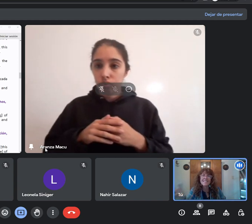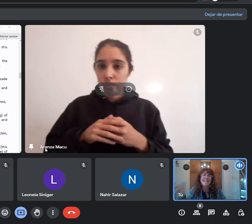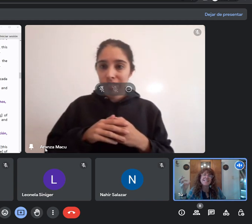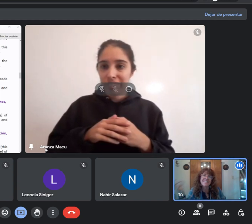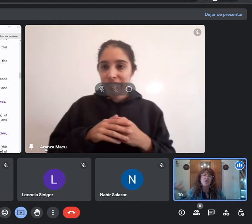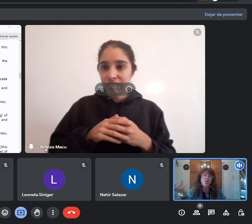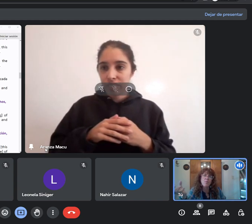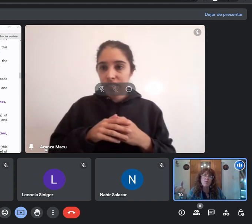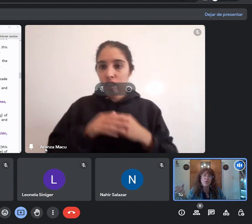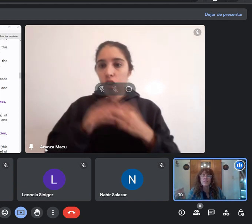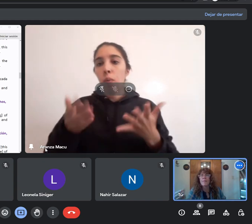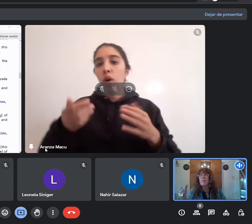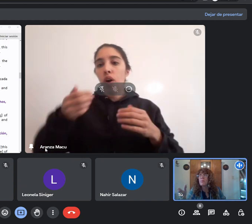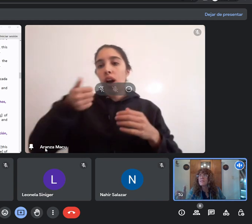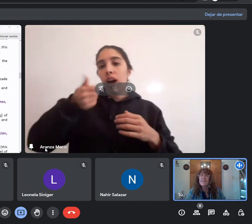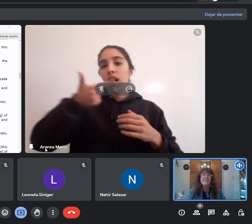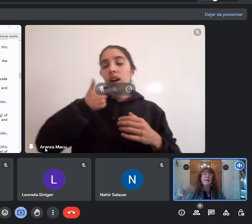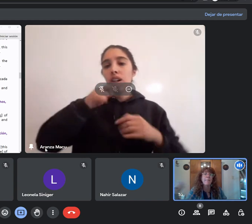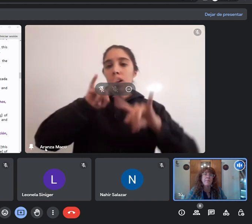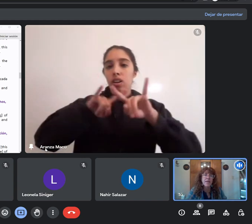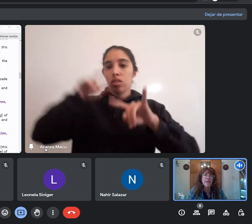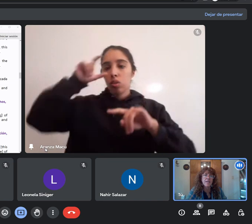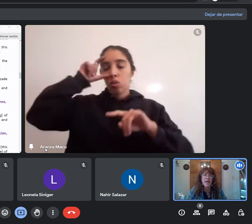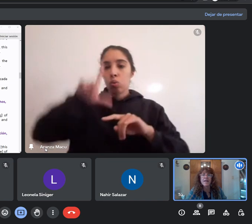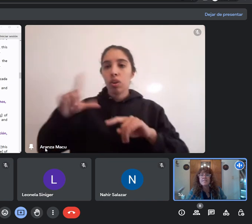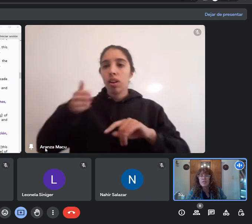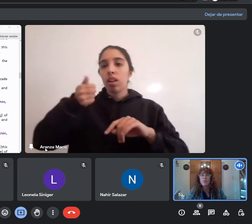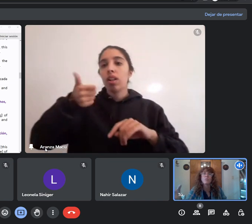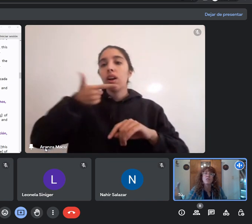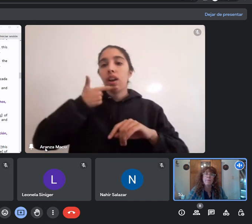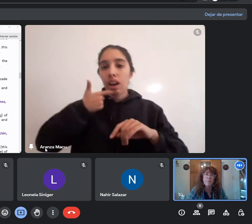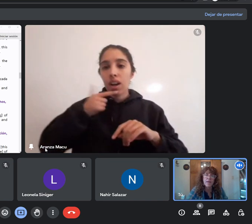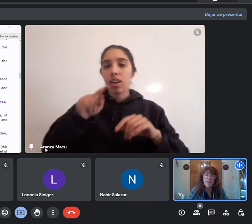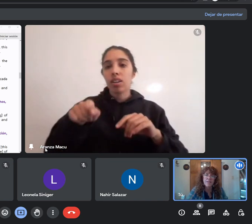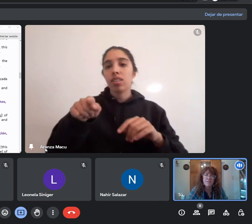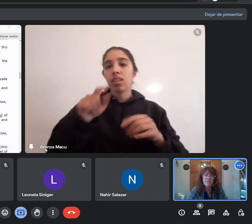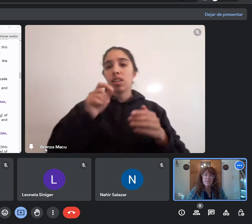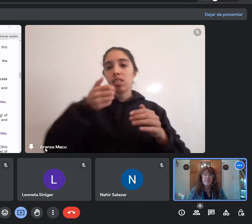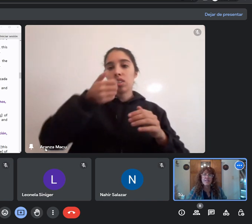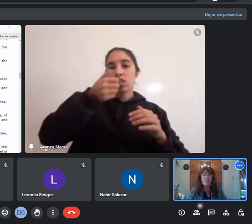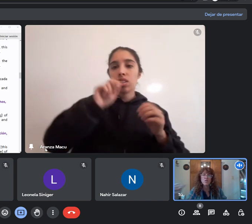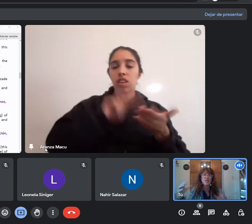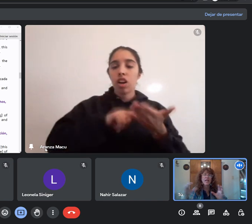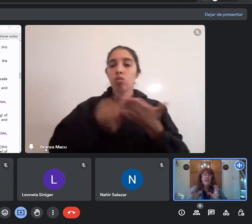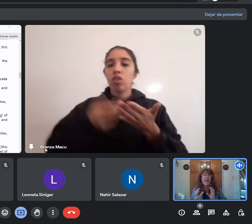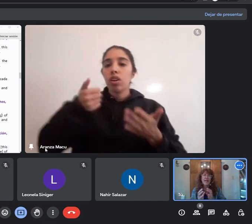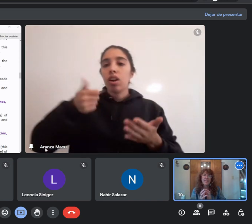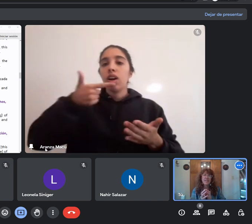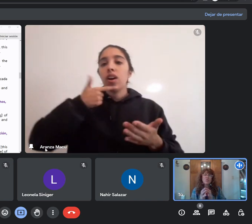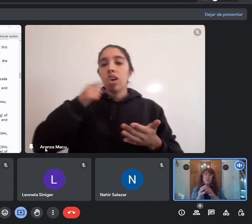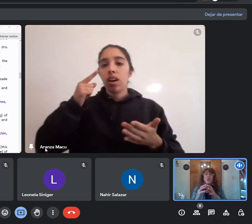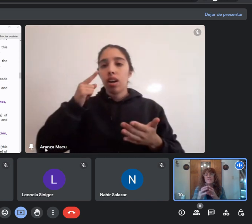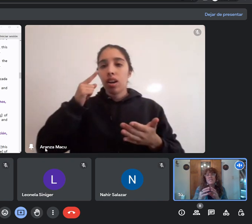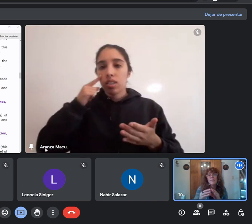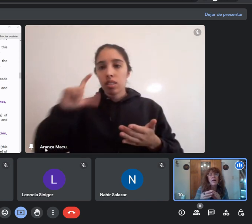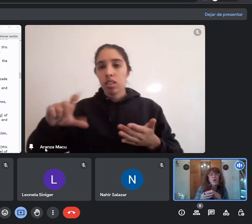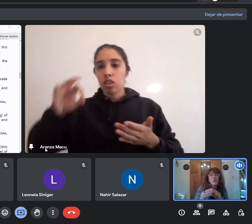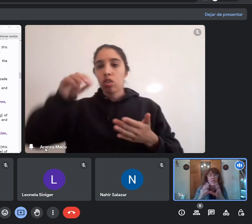así como, también puede ser también, así como también. Y, o sea, se llama